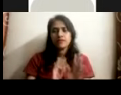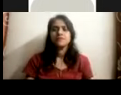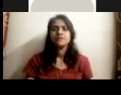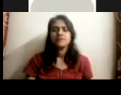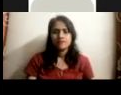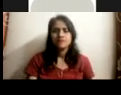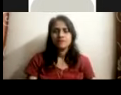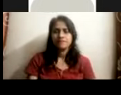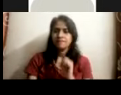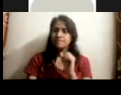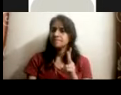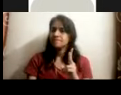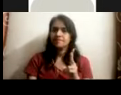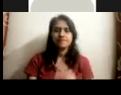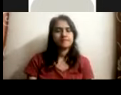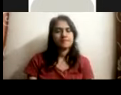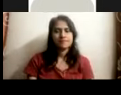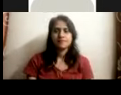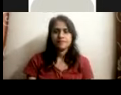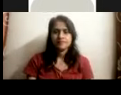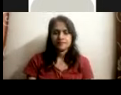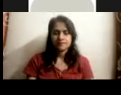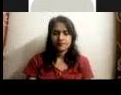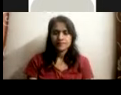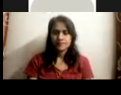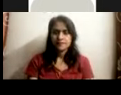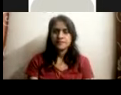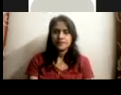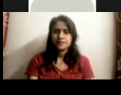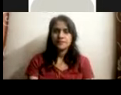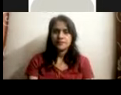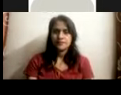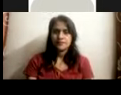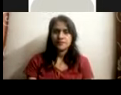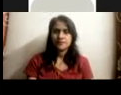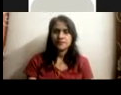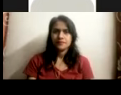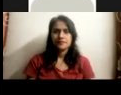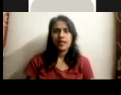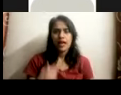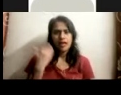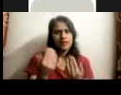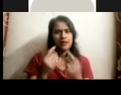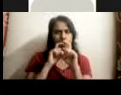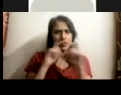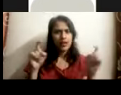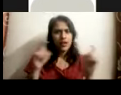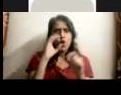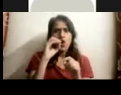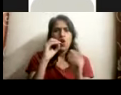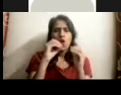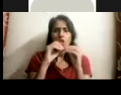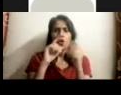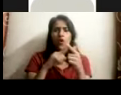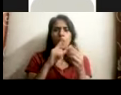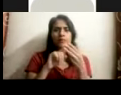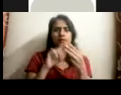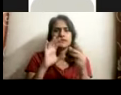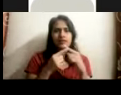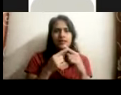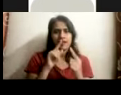okay. And again, ठीक है, तो ये I think objectivist and interpretivist तो clear हो गया है. Going on to ontology